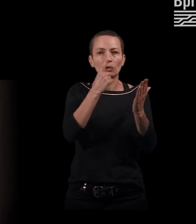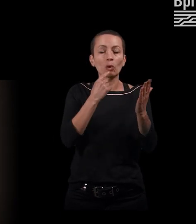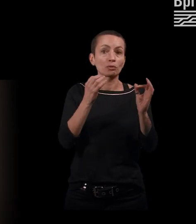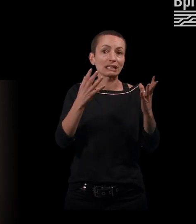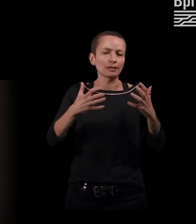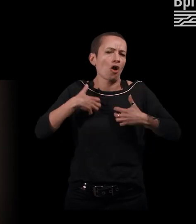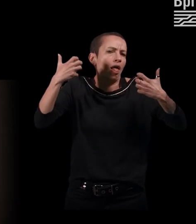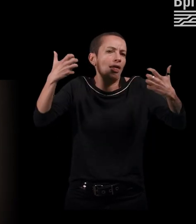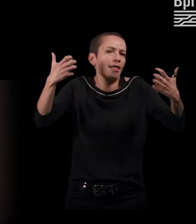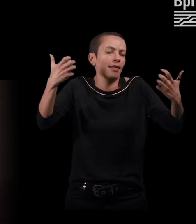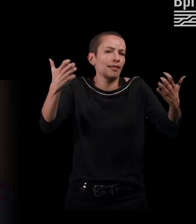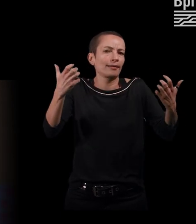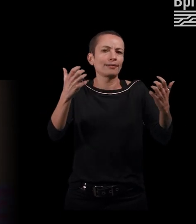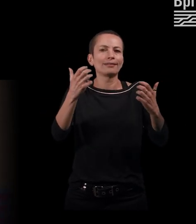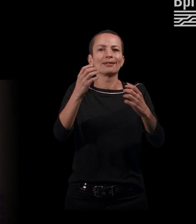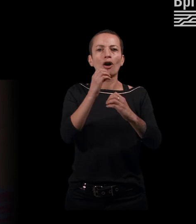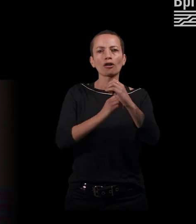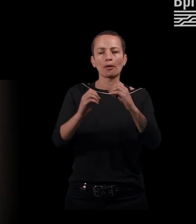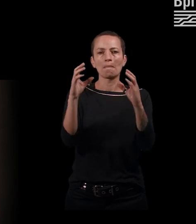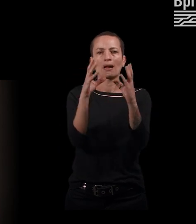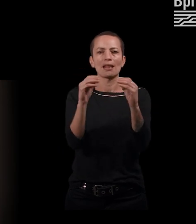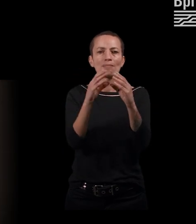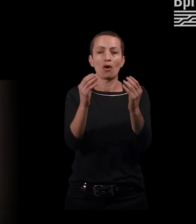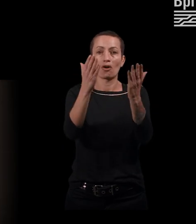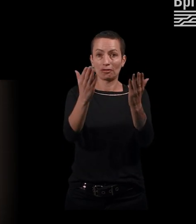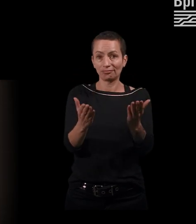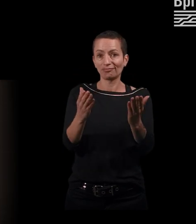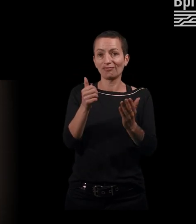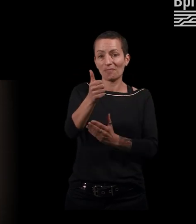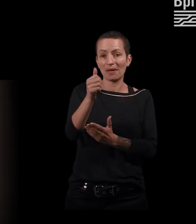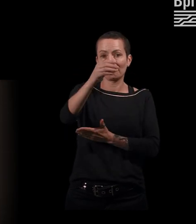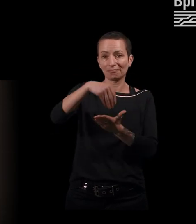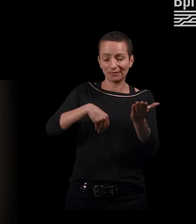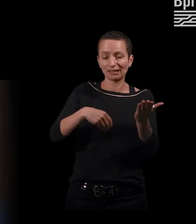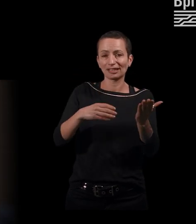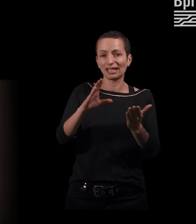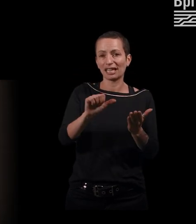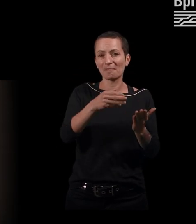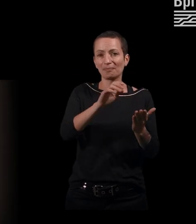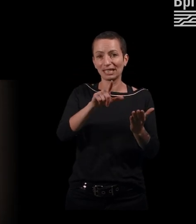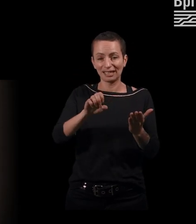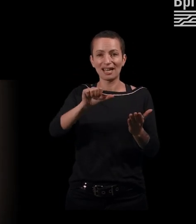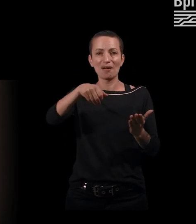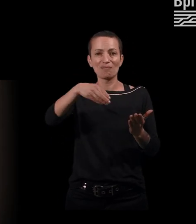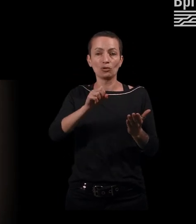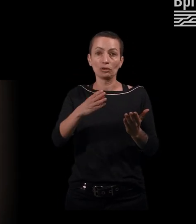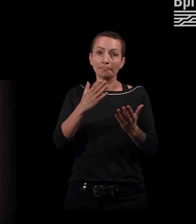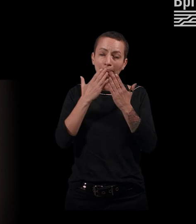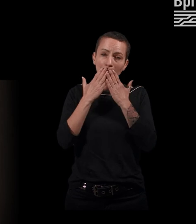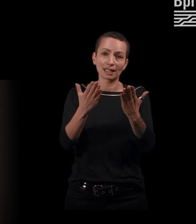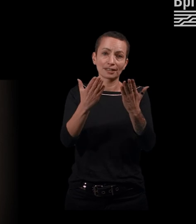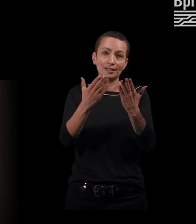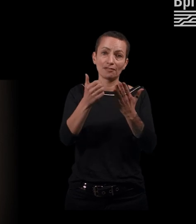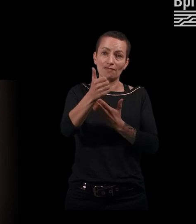aussi, Octobre Liban, Camille Amoun, aux éditions Inculte. Merci infiniment d'avoir